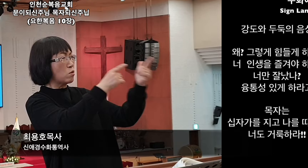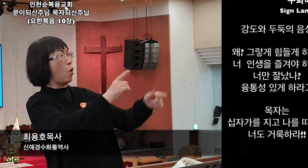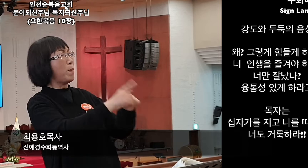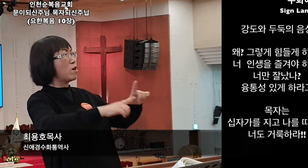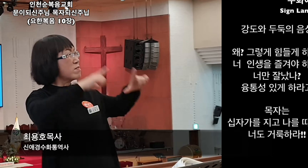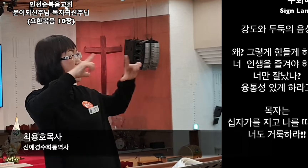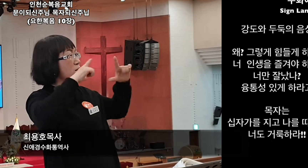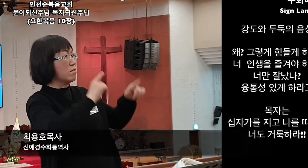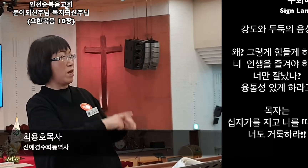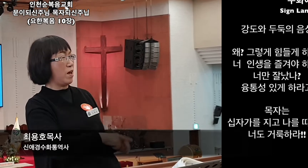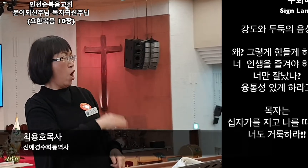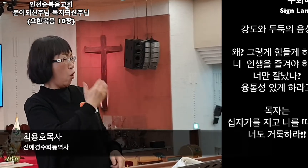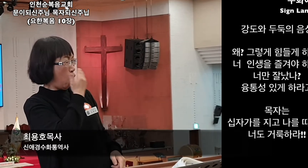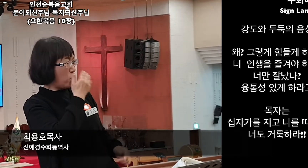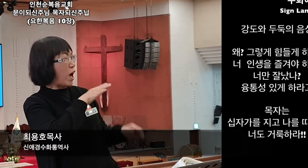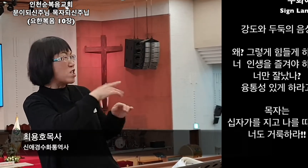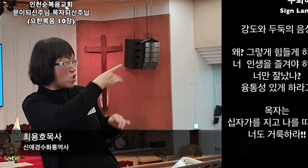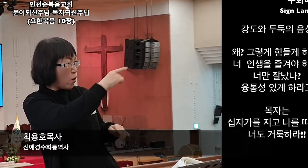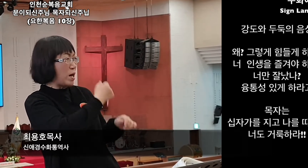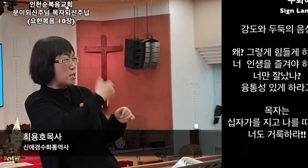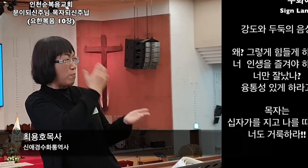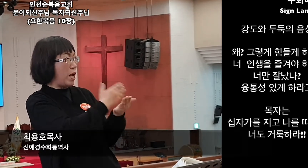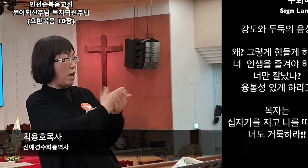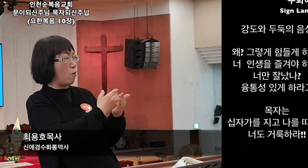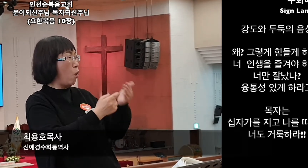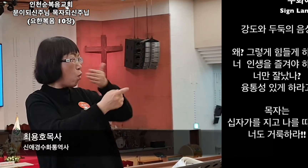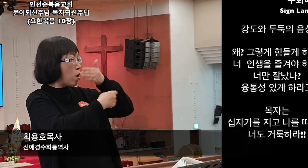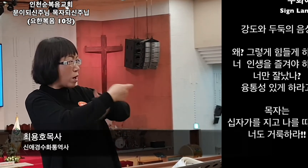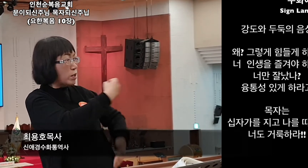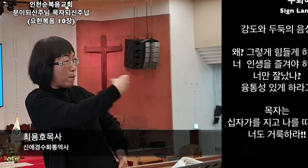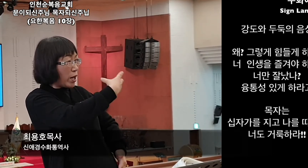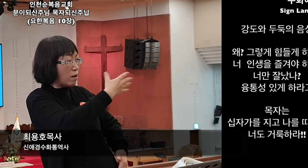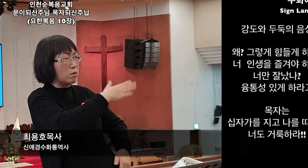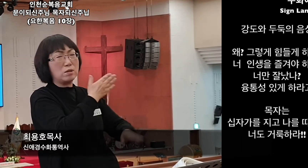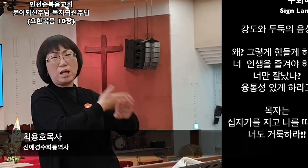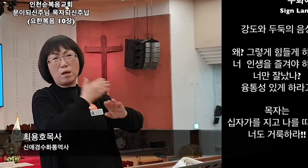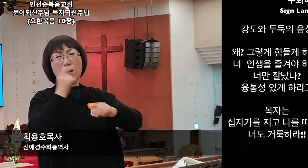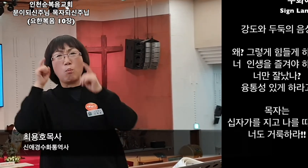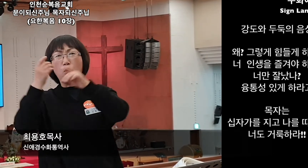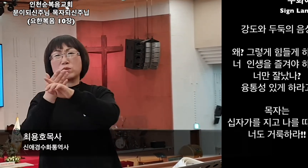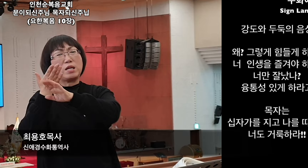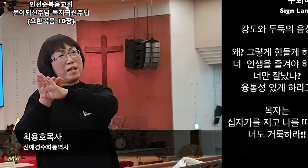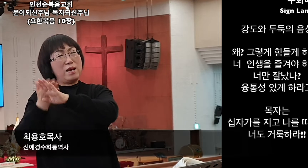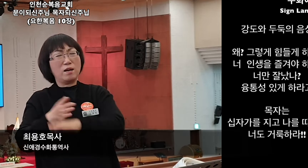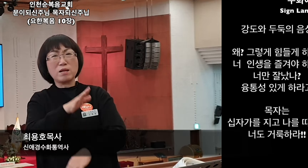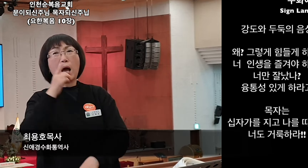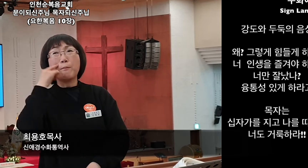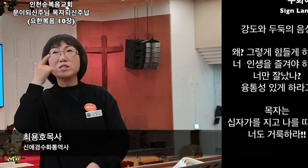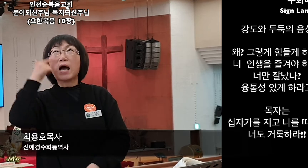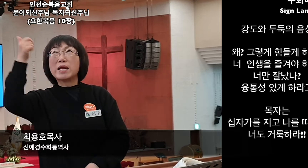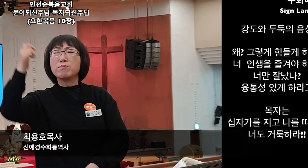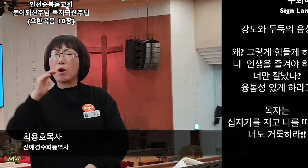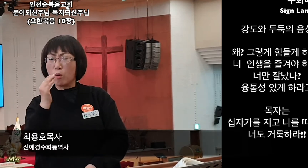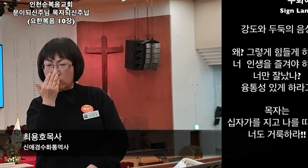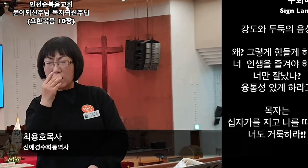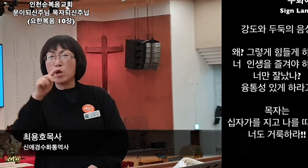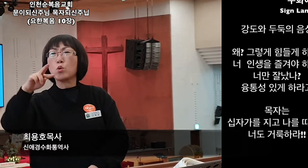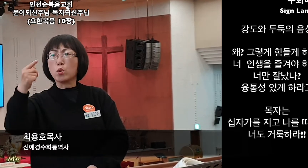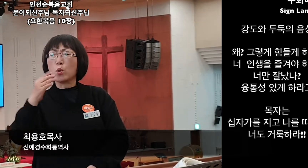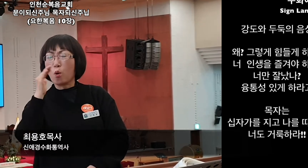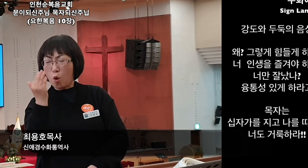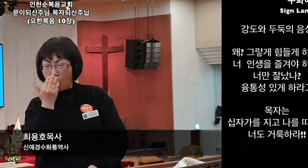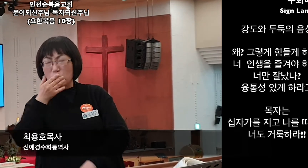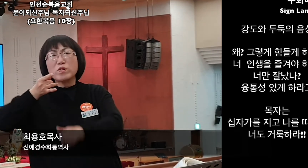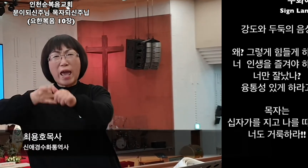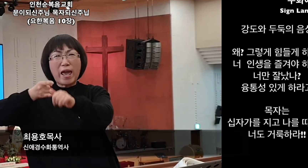잘난 척하냐고, 거룩한 척하냐고 도둑과 강도는 얘기해요. 하지만 목자는 그렇게 얘기하지 않습니다. 네 아버지 하나님이 거룩하니 너도